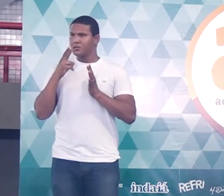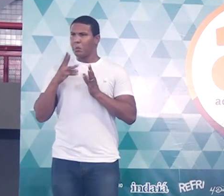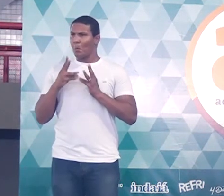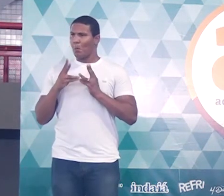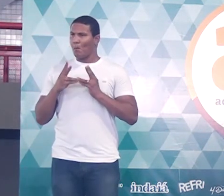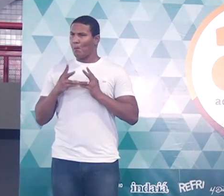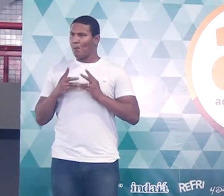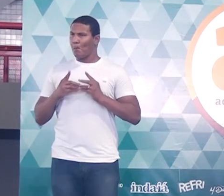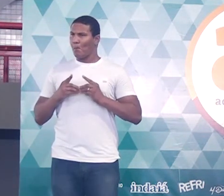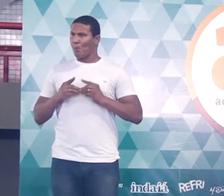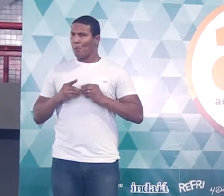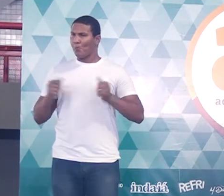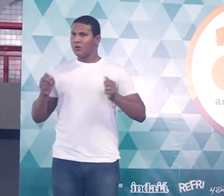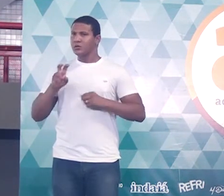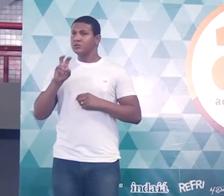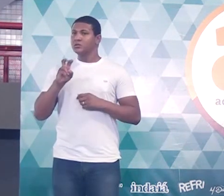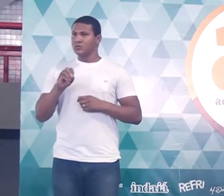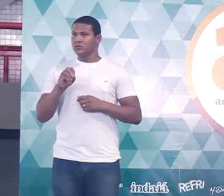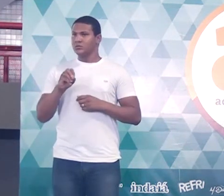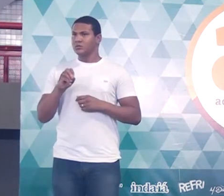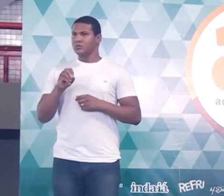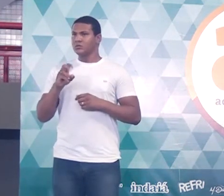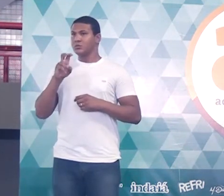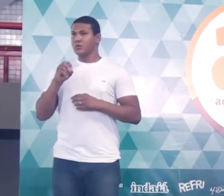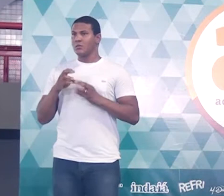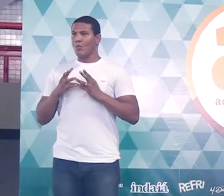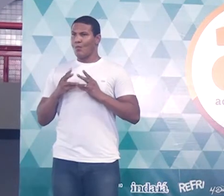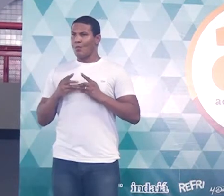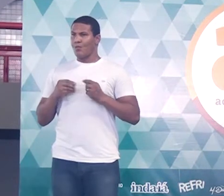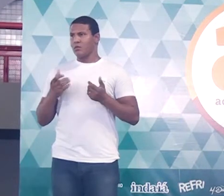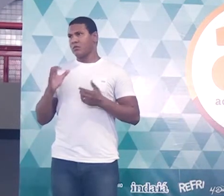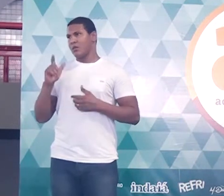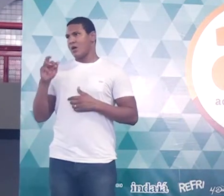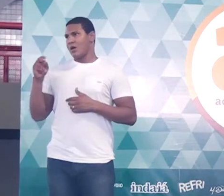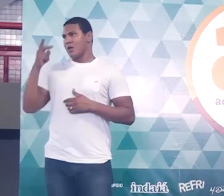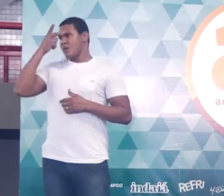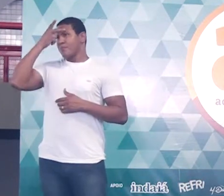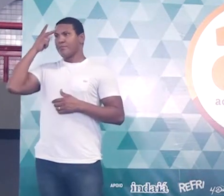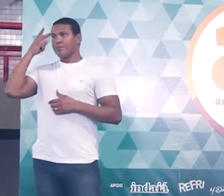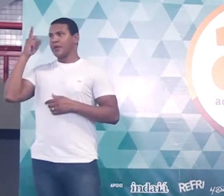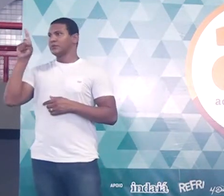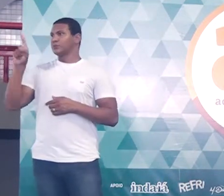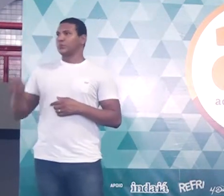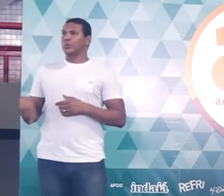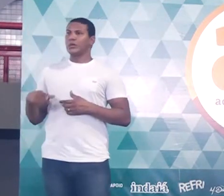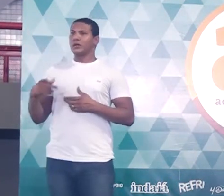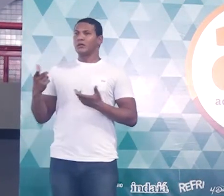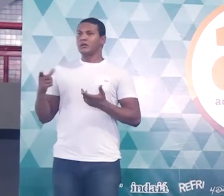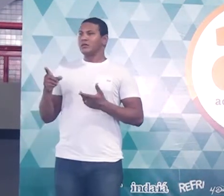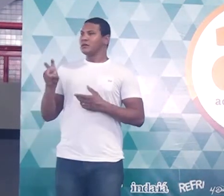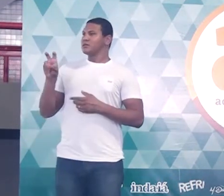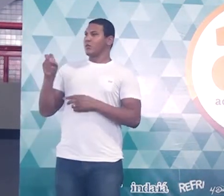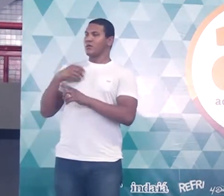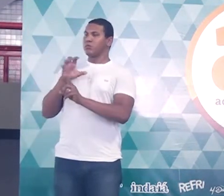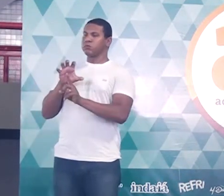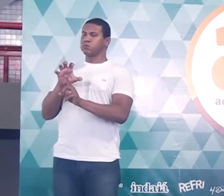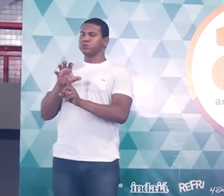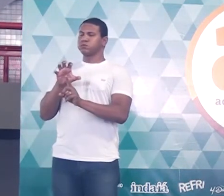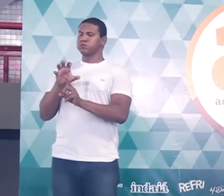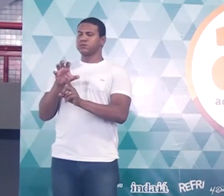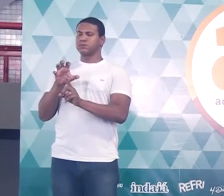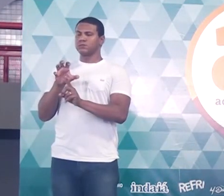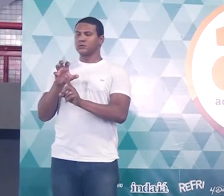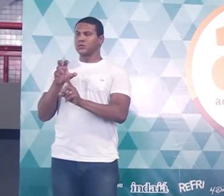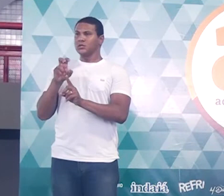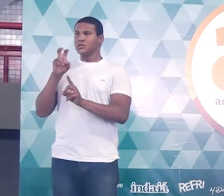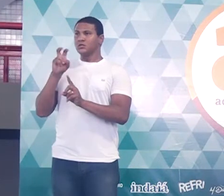desnatura a 50 graus Celsius. Mas é claro que a gente não pode fazer as pessoas chegarem a 50 graus Celsius para morrer, para matar o vírus, porque vai matar muita gente. Então,